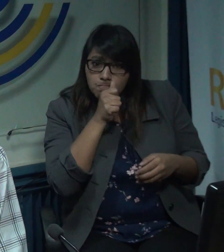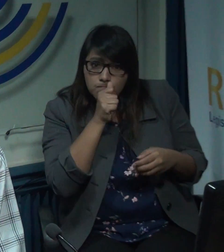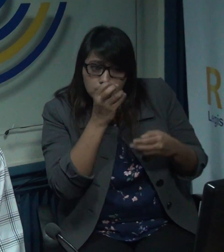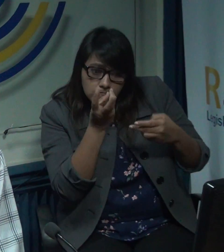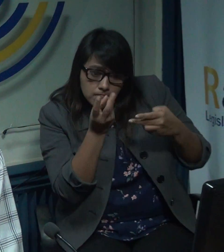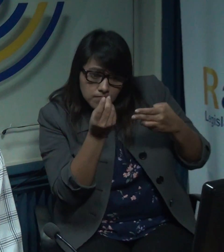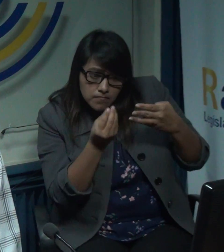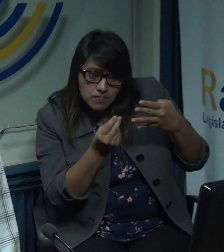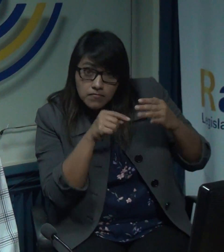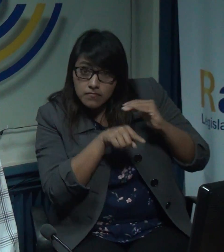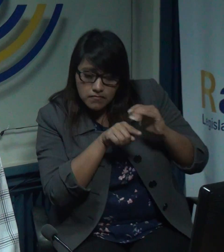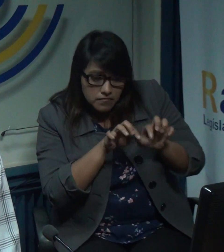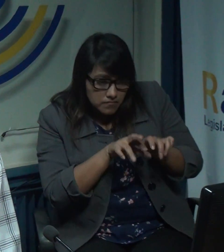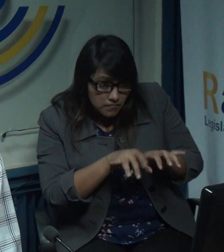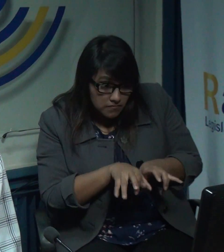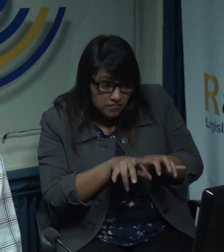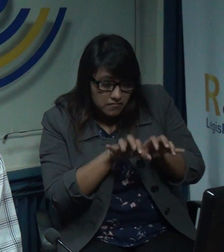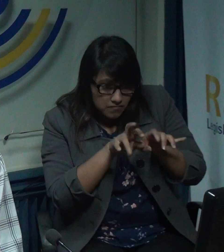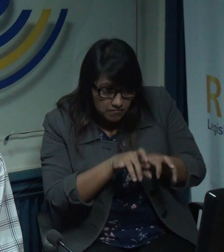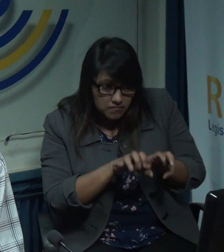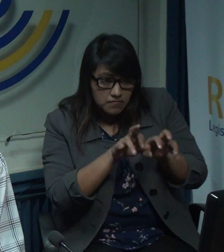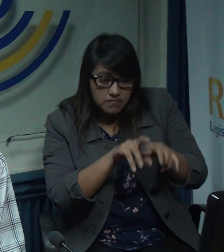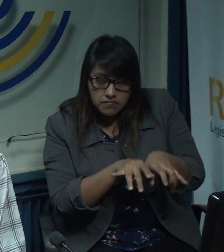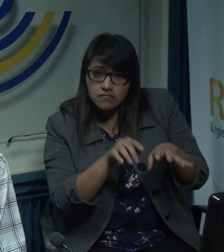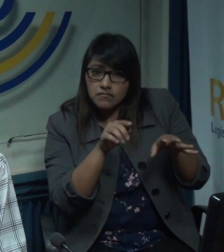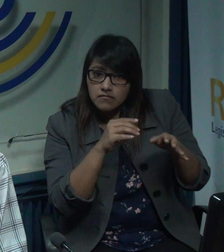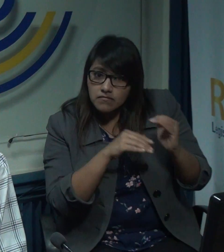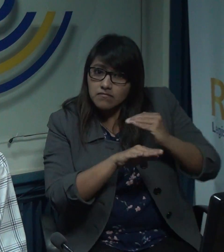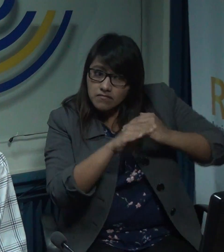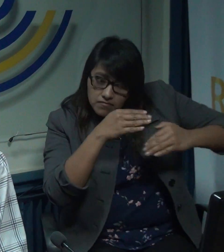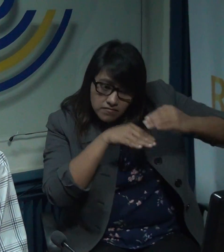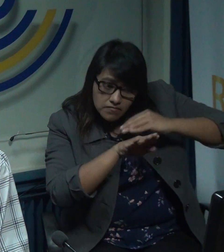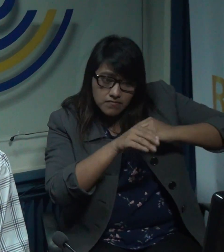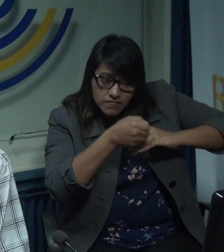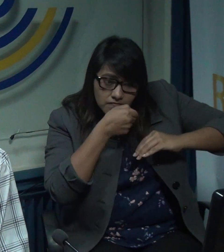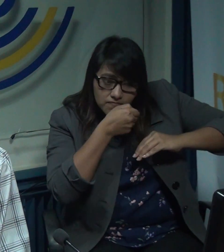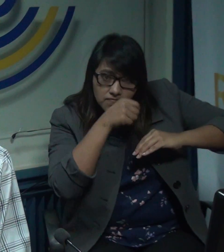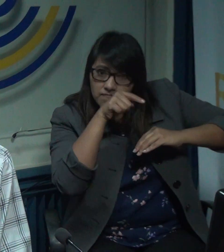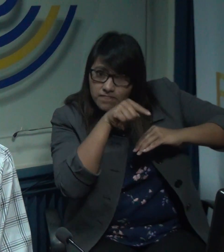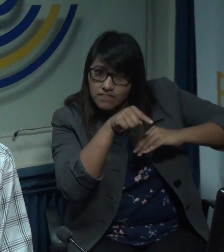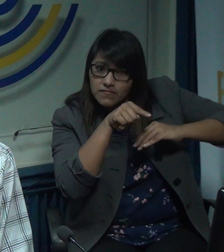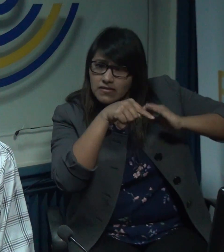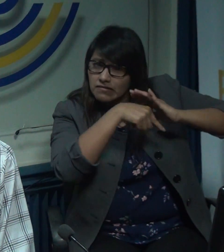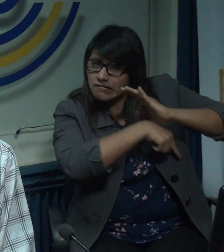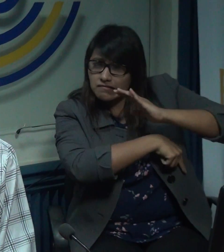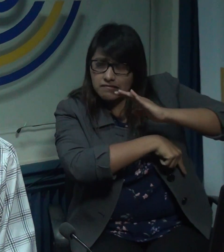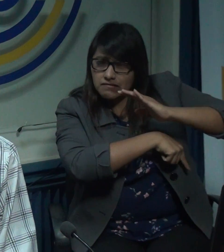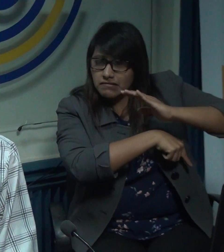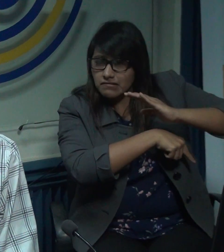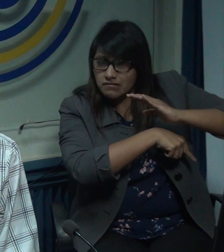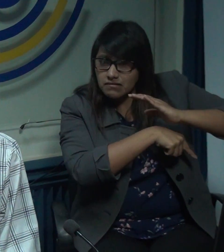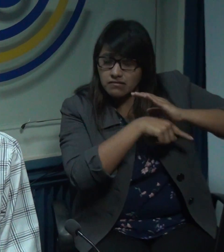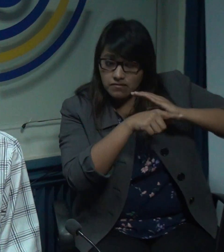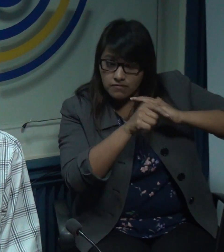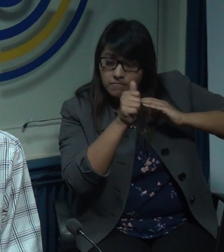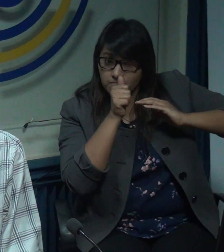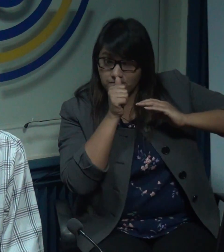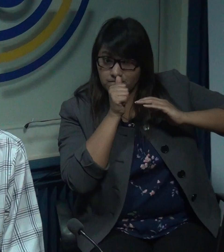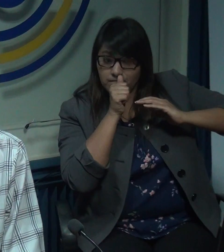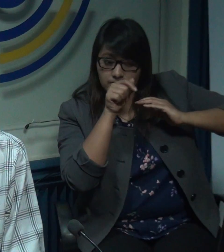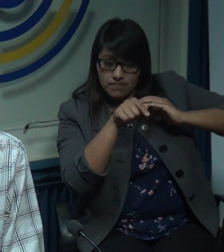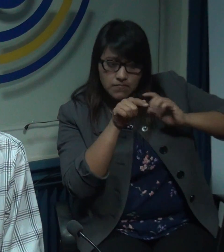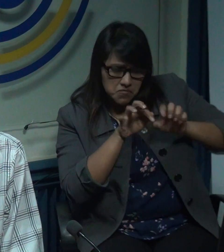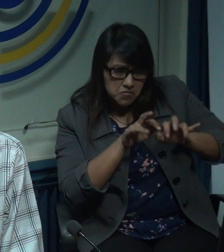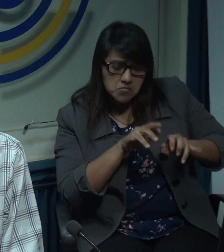tiene el Pentágono, y él iba penetrando y penetrando hasta entrar a la información más confidencial. Y de